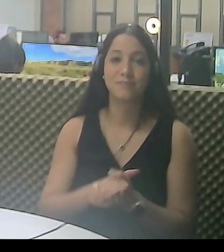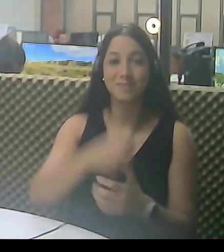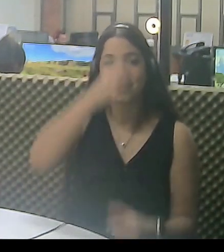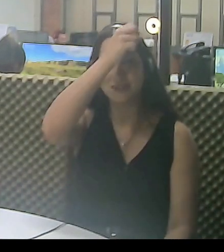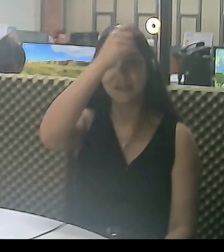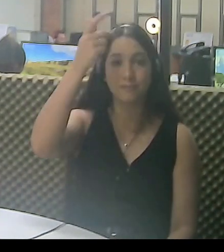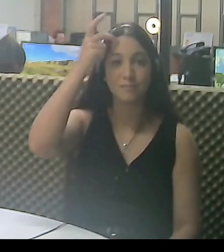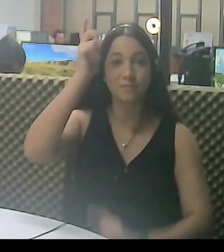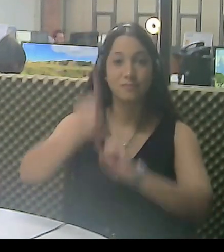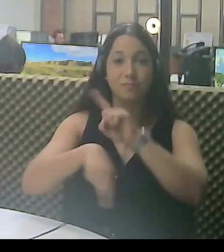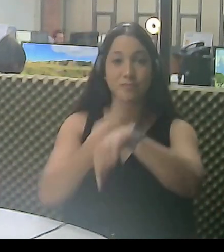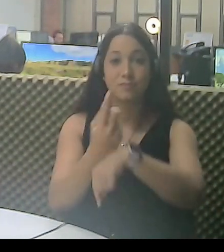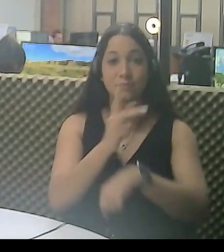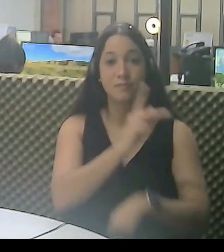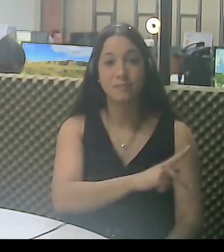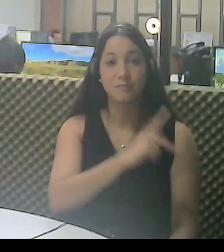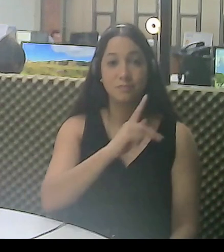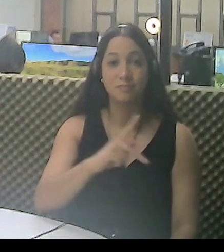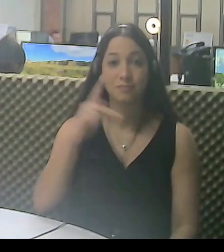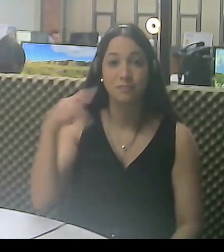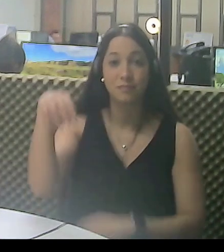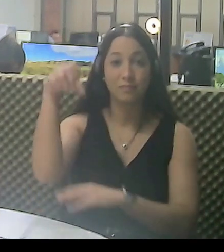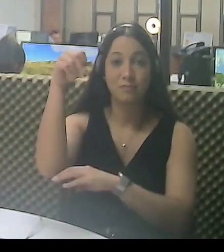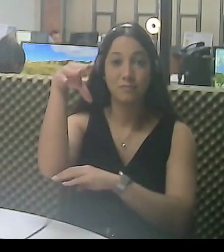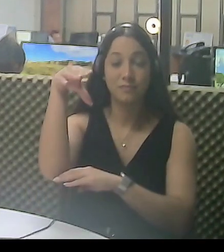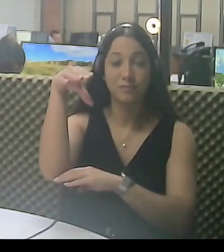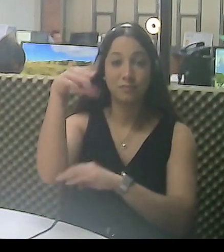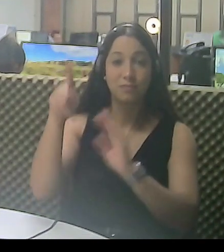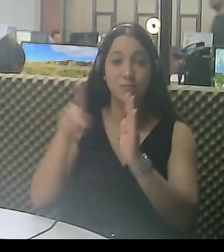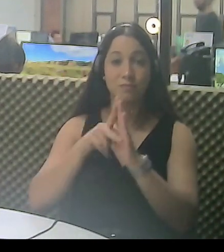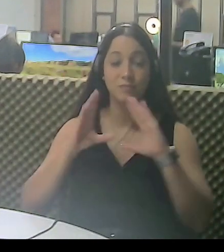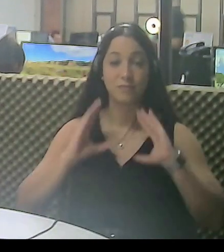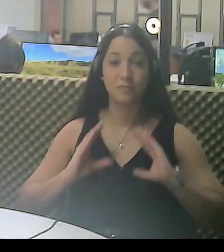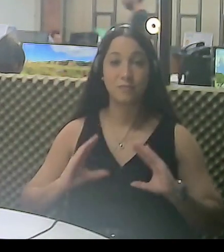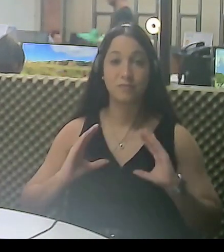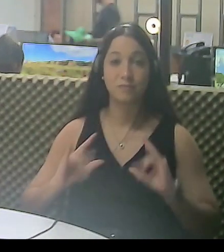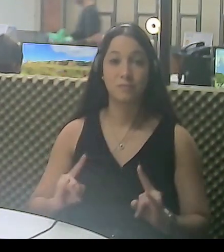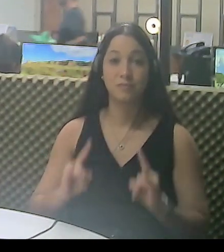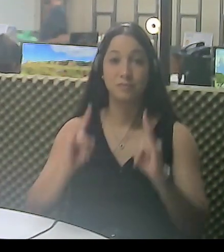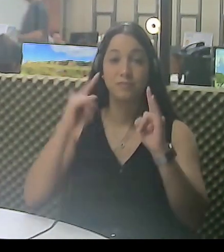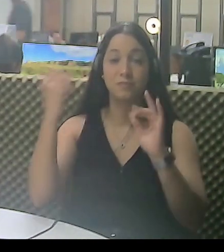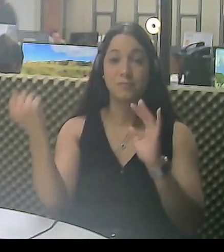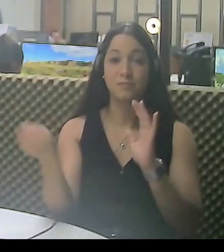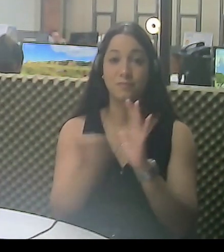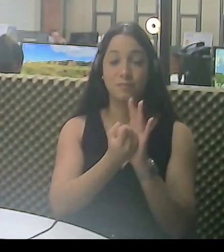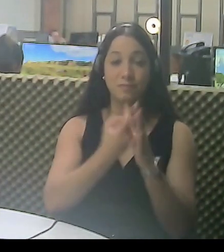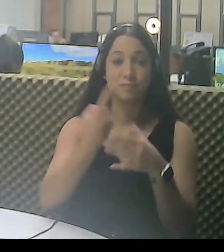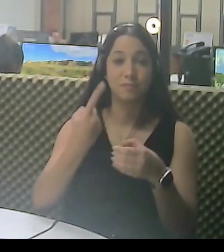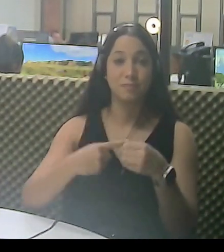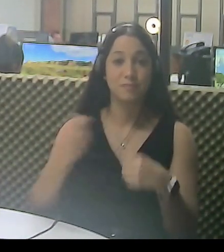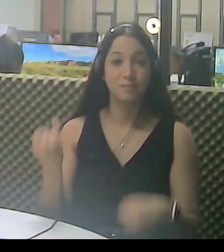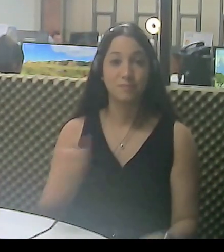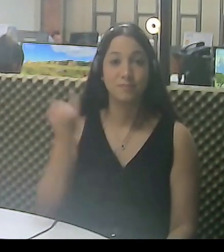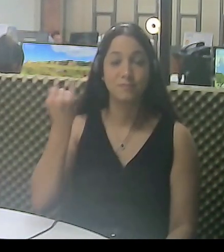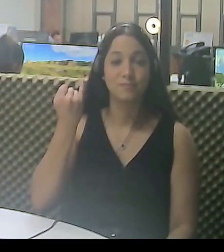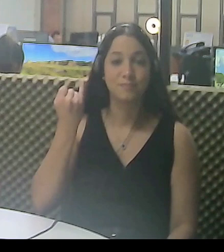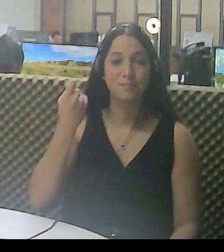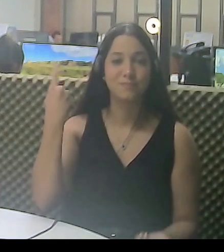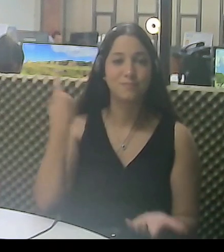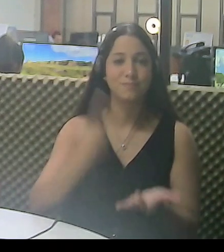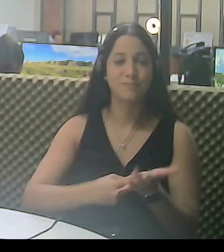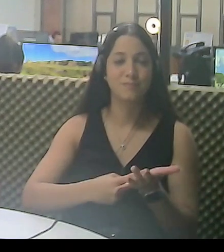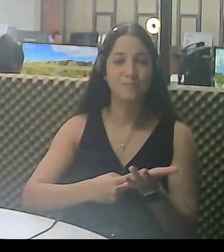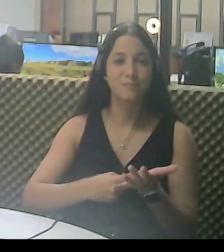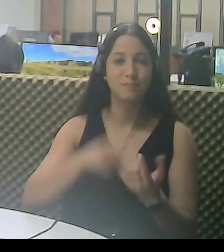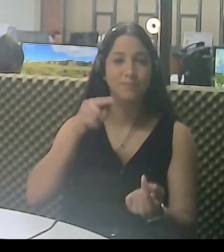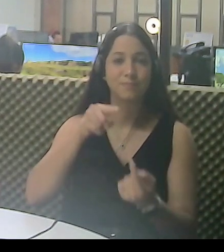Prefeitura avança com PPP e leva iluminação de destaque para praças e prédios históricos. Atendendo ao compromisso firmado